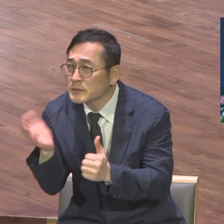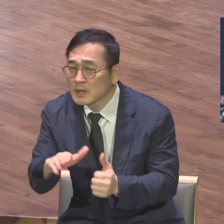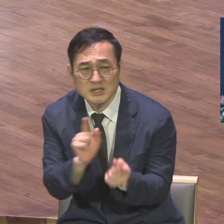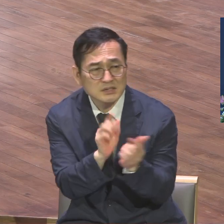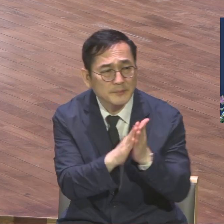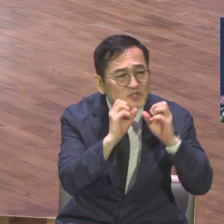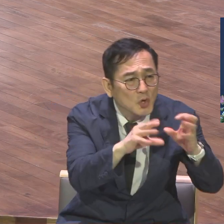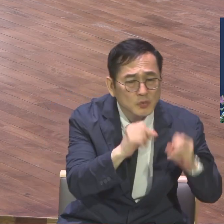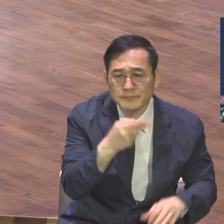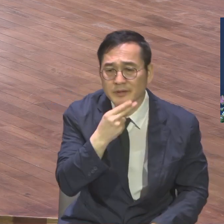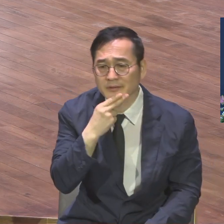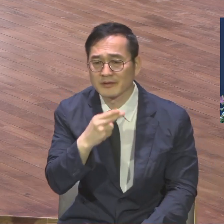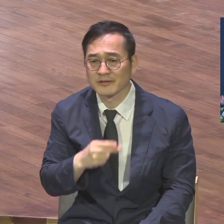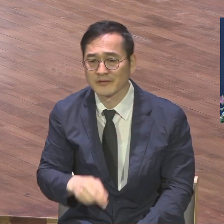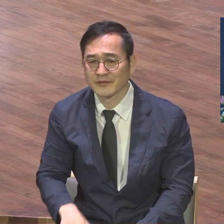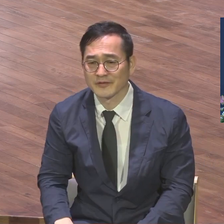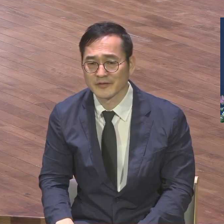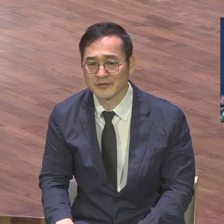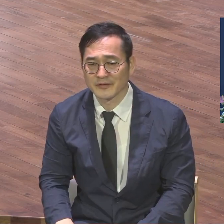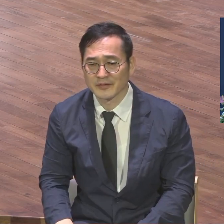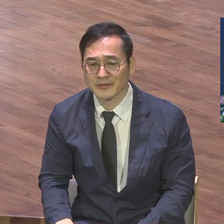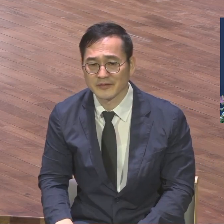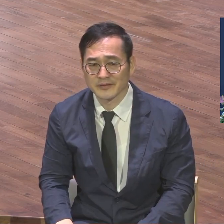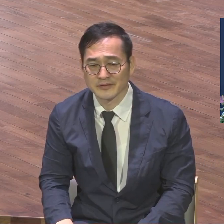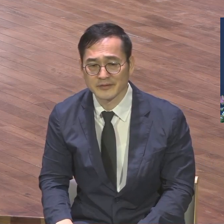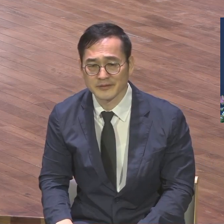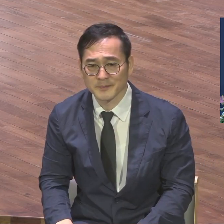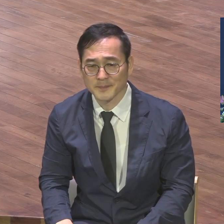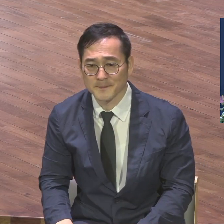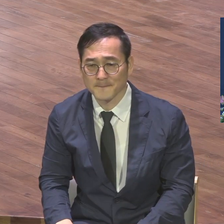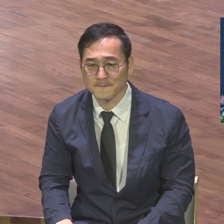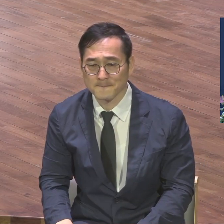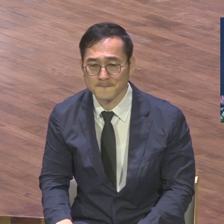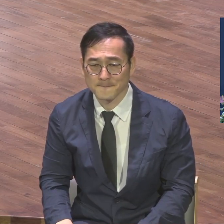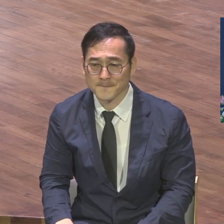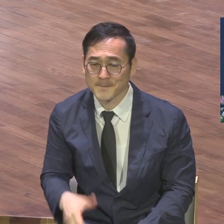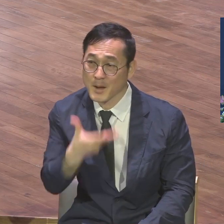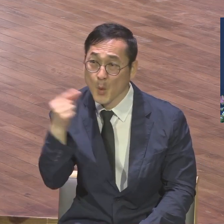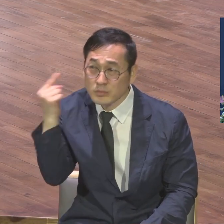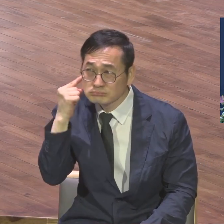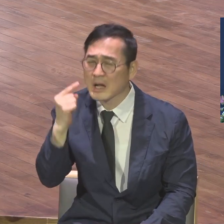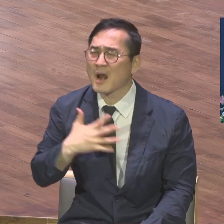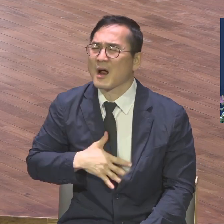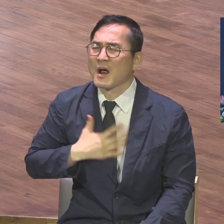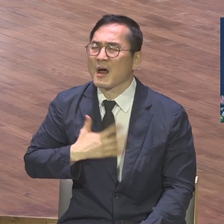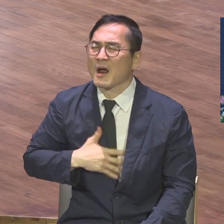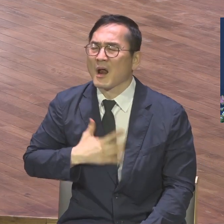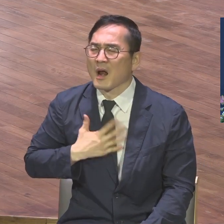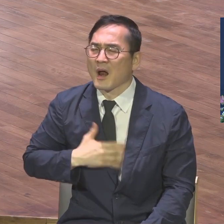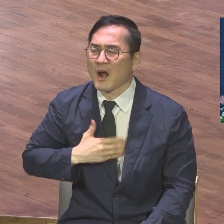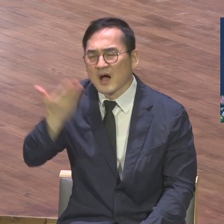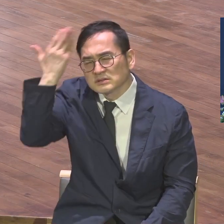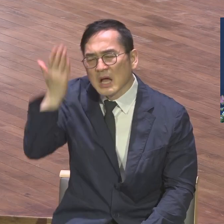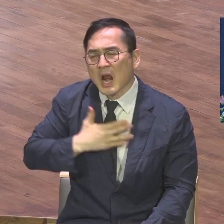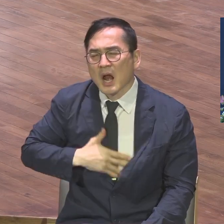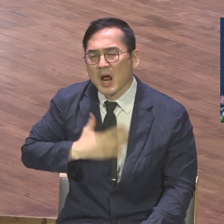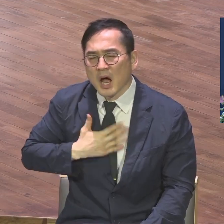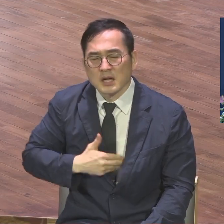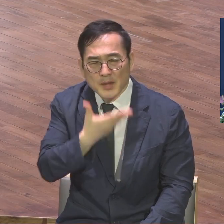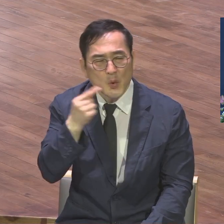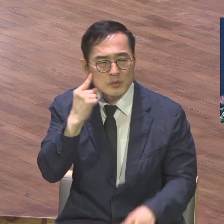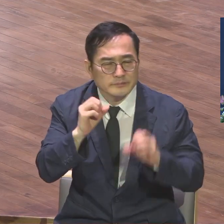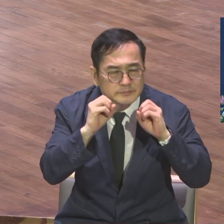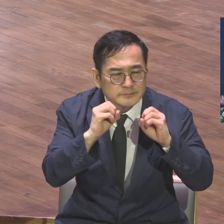내가 가진 복음을 말할 수 있는 현장이 없어. 그래서 복음 증거하는 게 어색해.